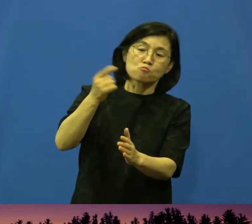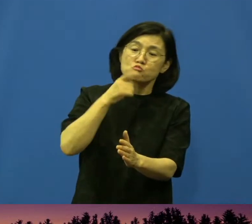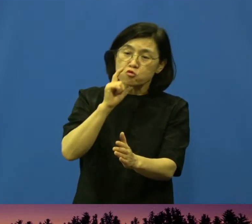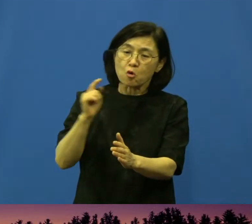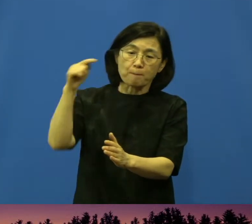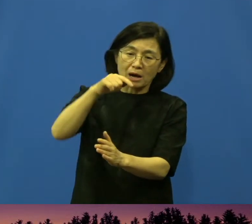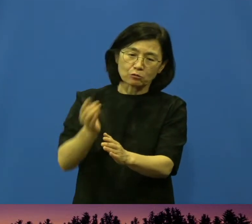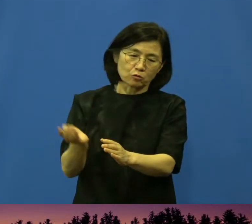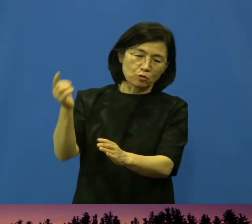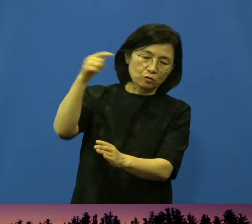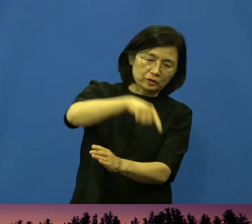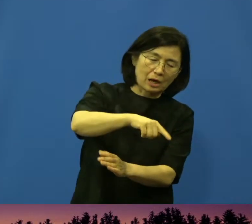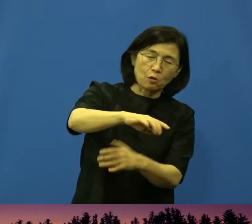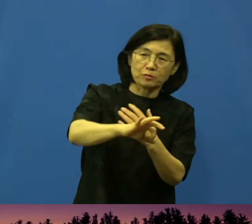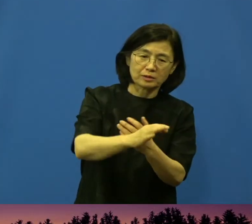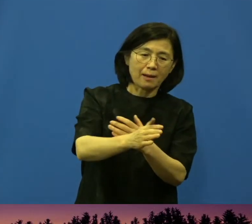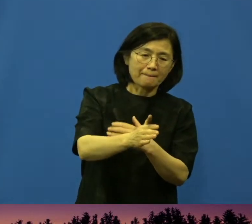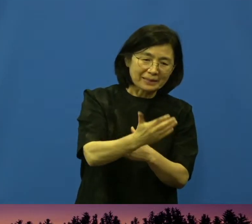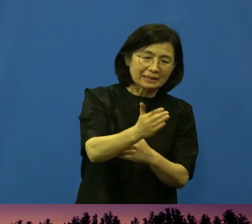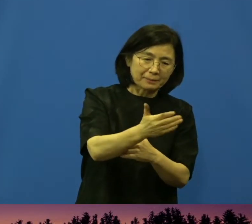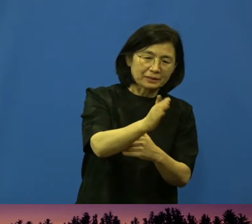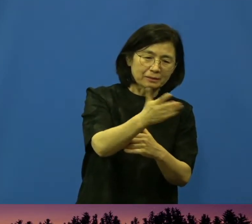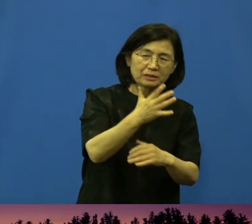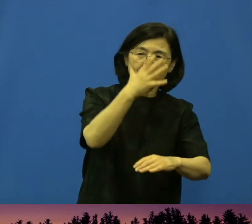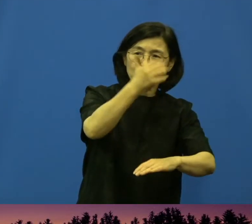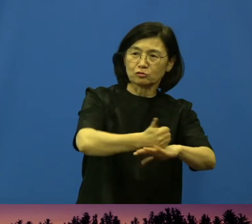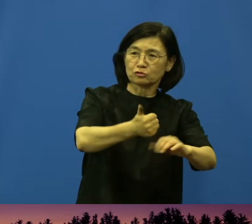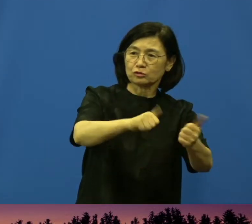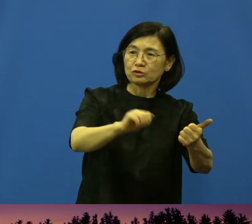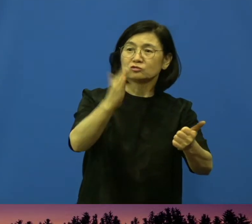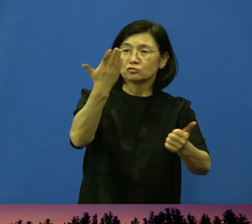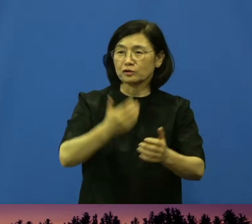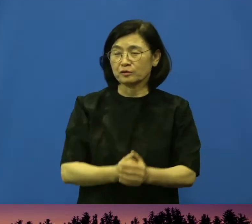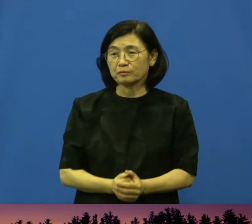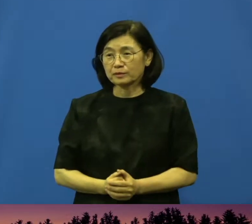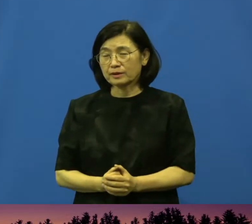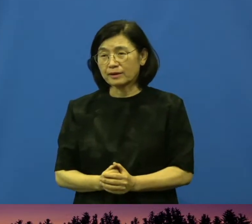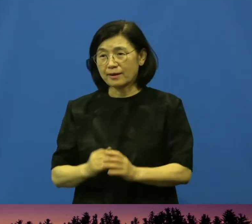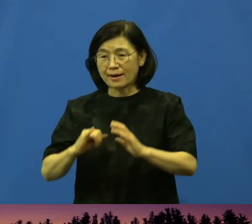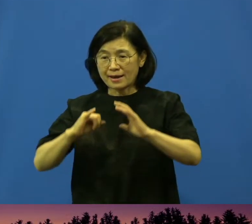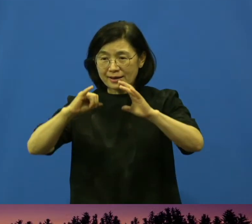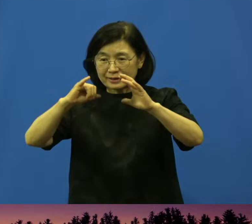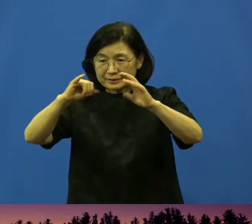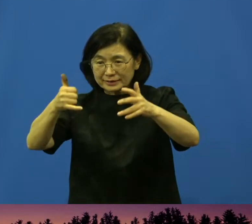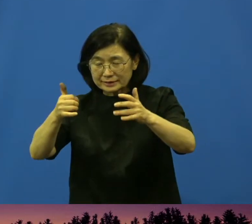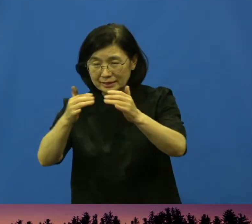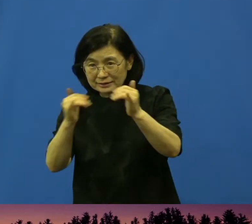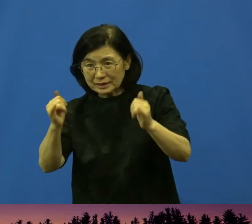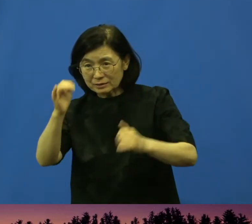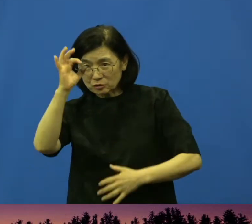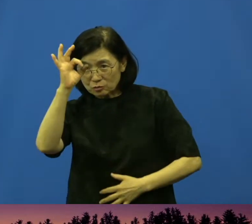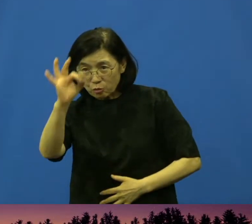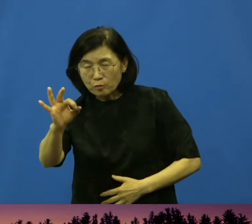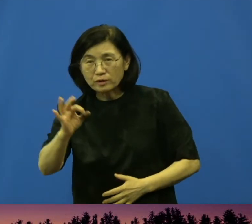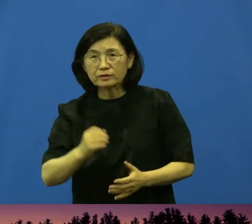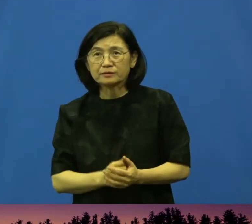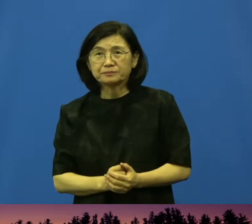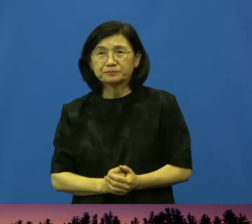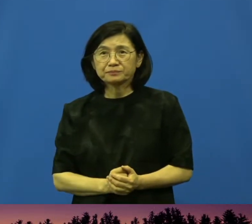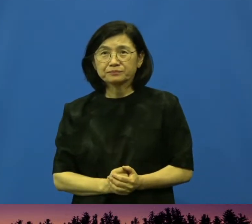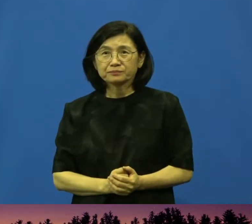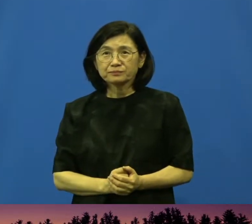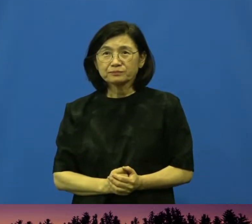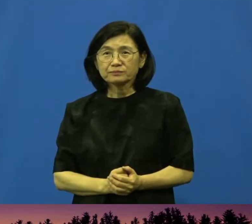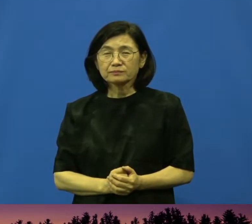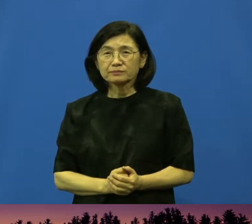지금 꼭 그래요. 이런 세상의 사람들이 막 뭐 대단해 보이고 막 불떡불떡하고 그냥 막 어떤 여러분